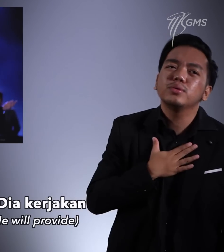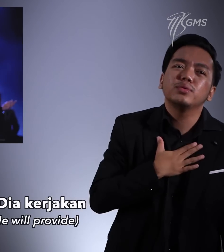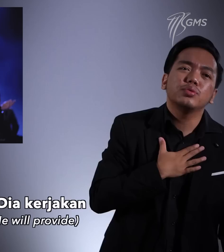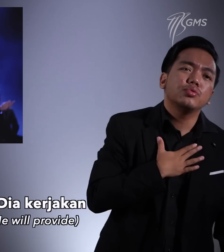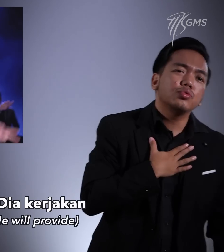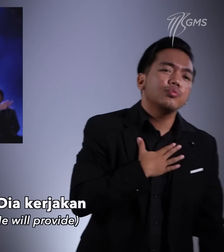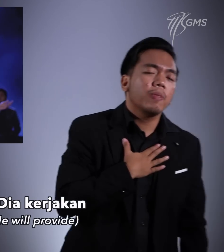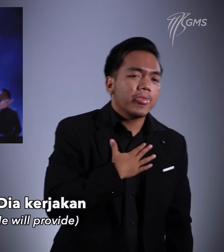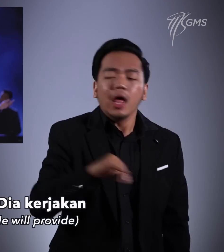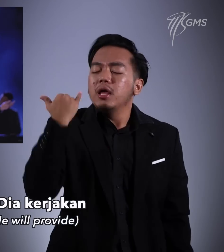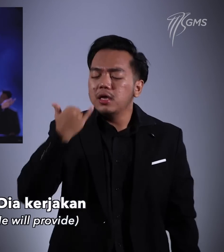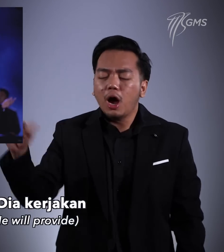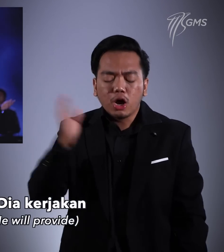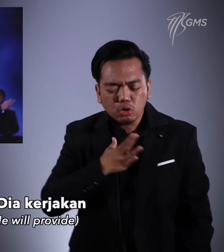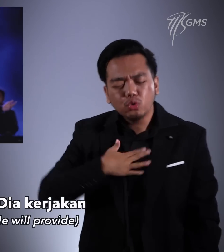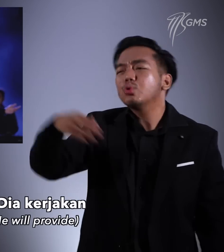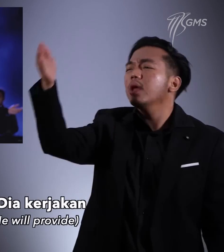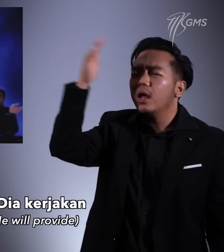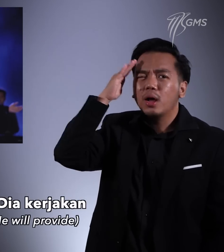Bagiku yang ku tahu,